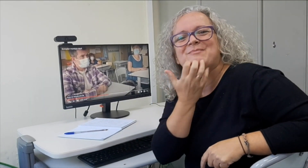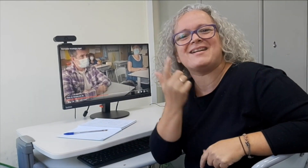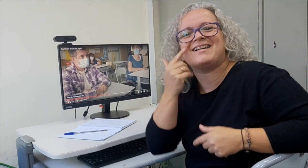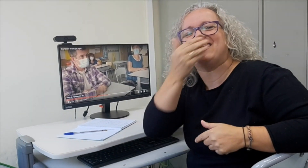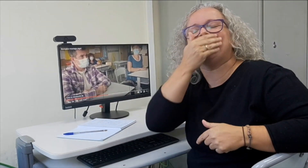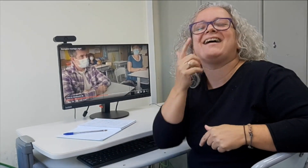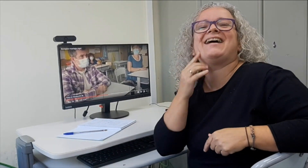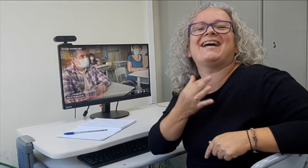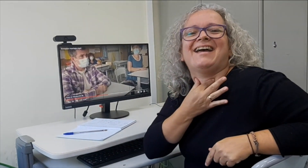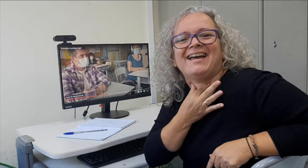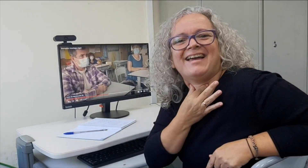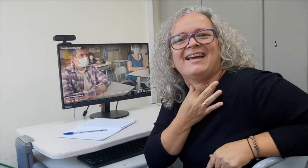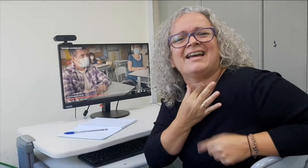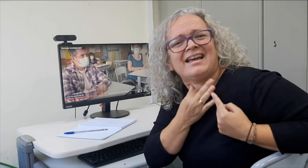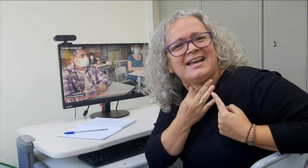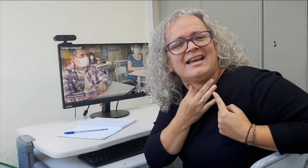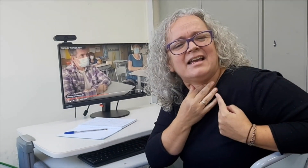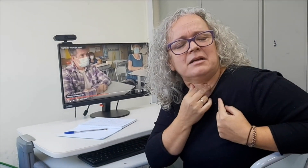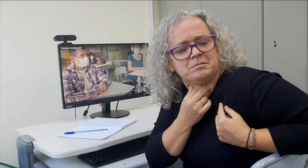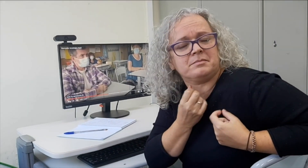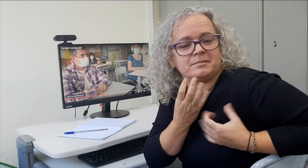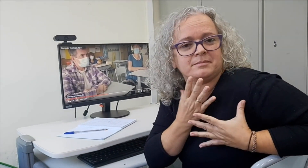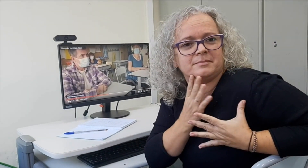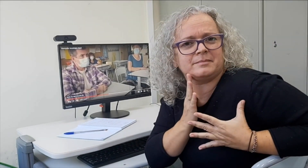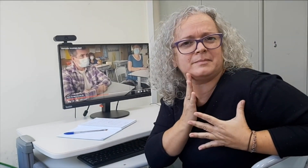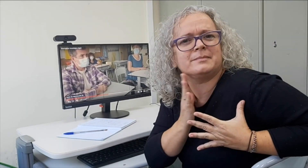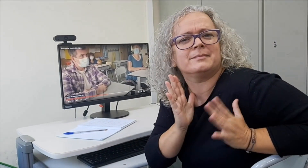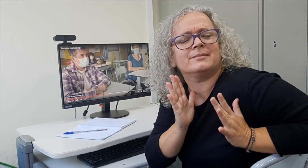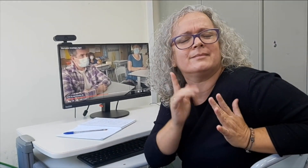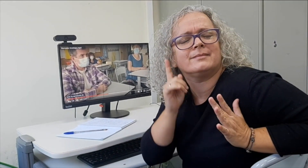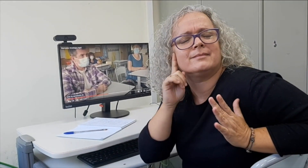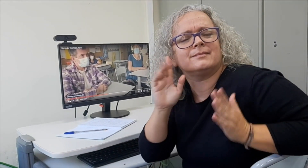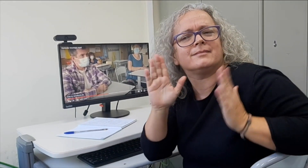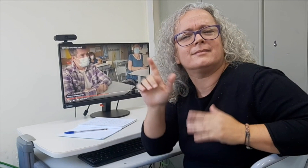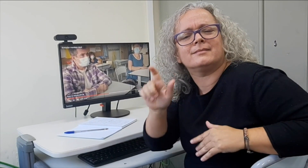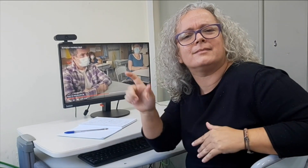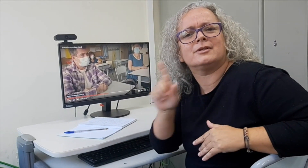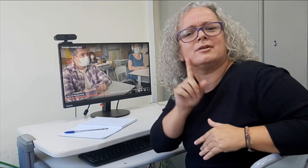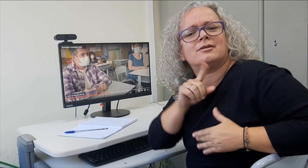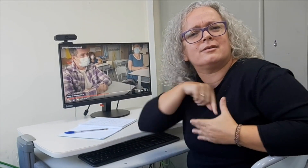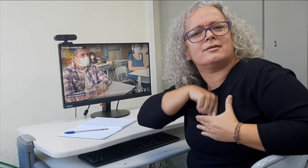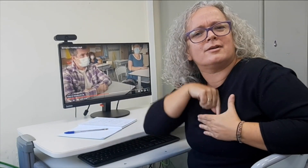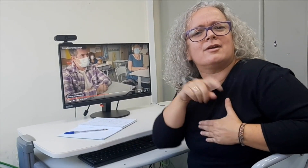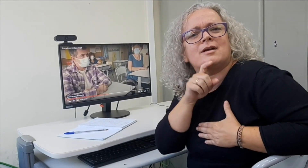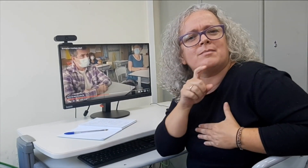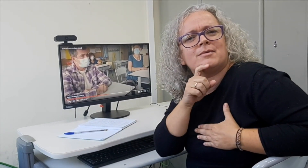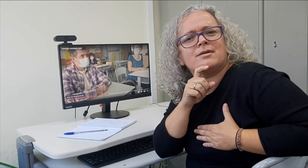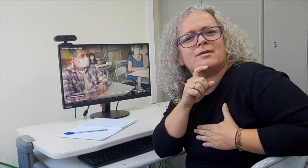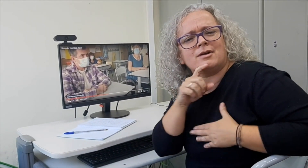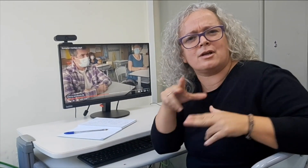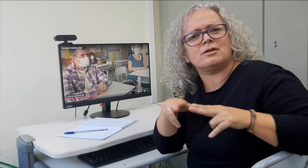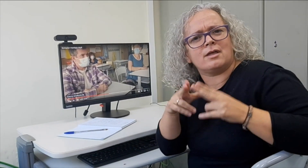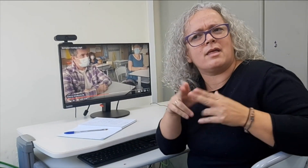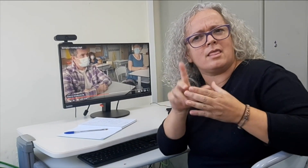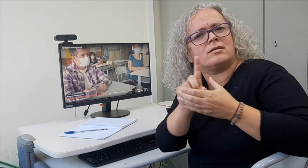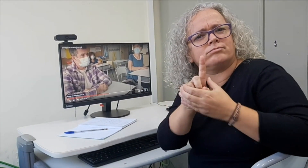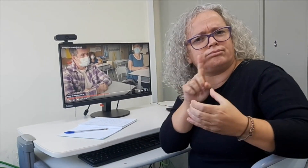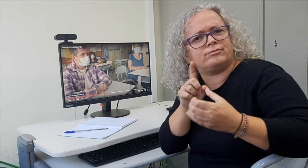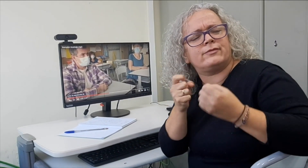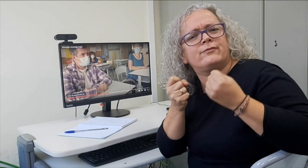Porque la gente a lo mejor piensa, ay, mira qué gracioso, es broma, o ponernos la mascarilla, y bueno, vale, sí. Pero las personas sordas, ¿cómo